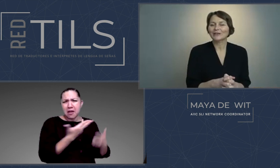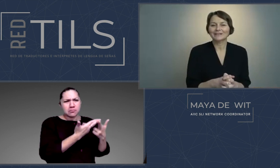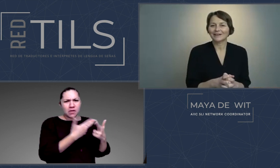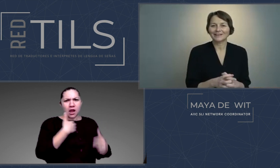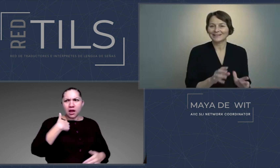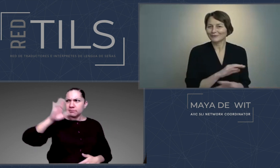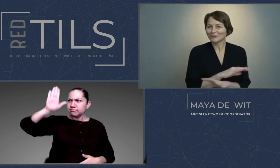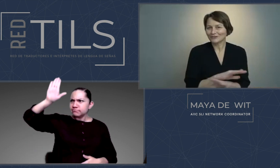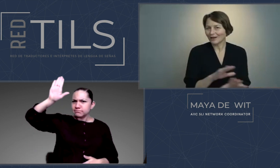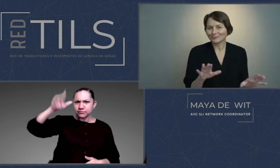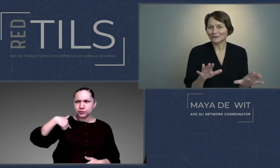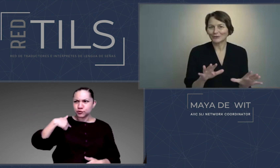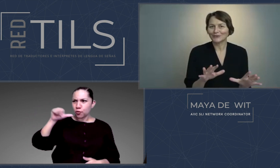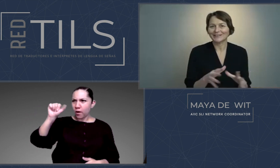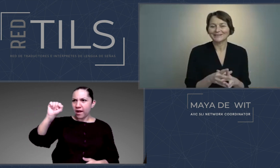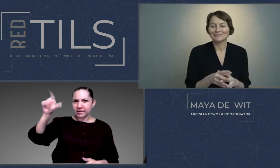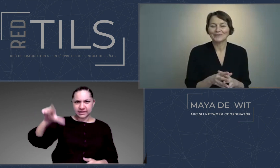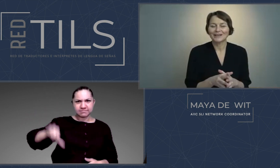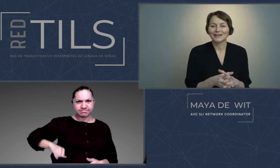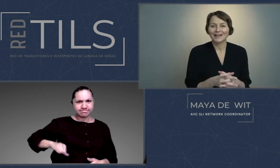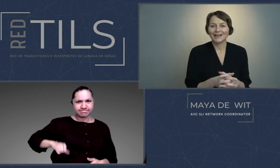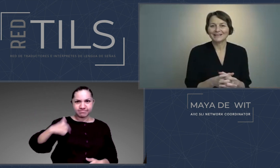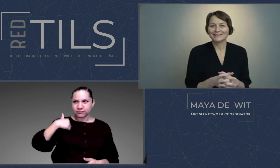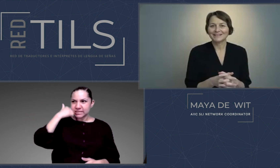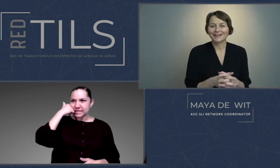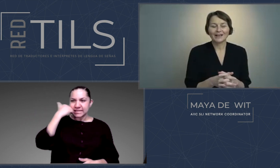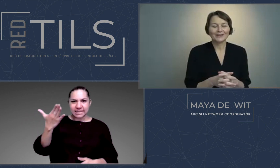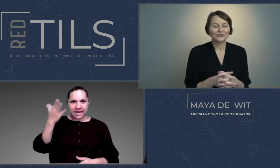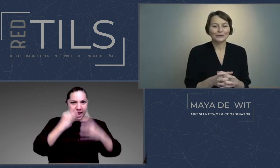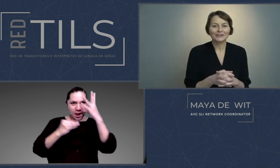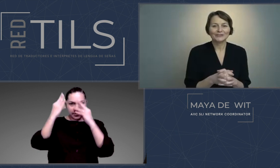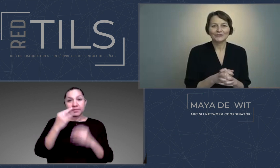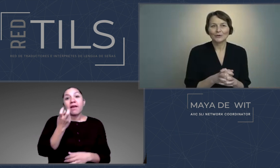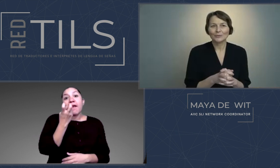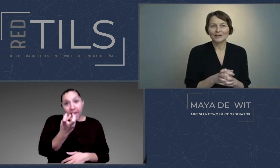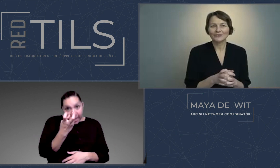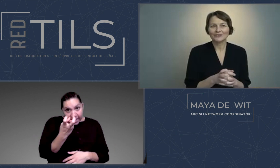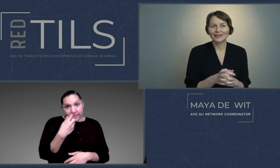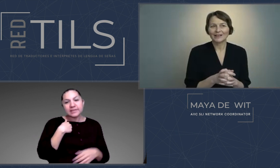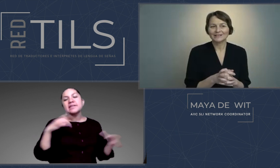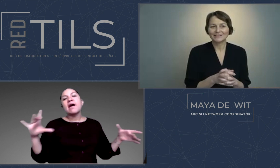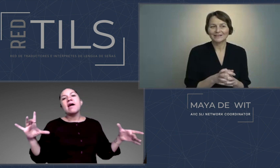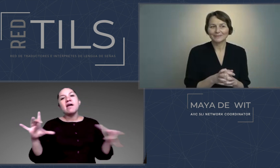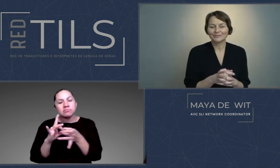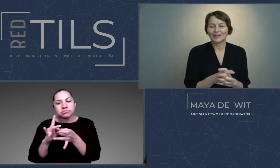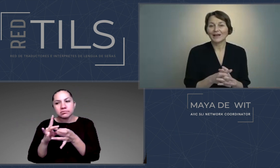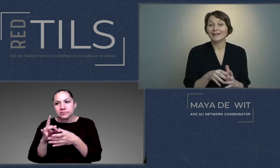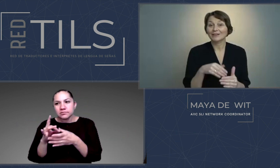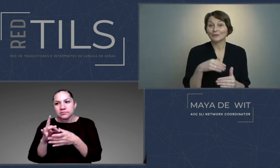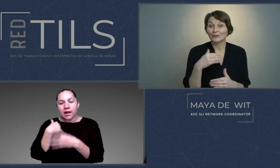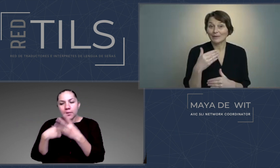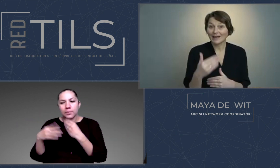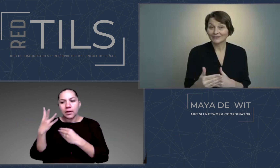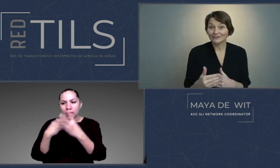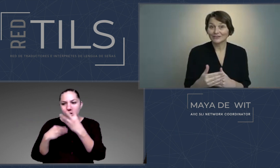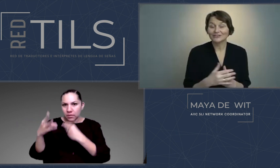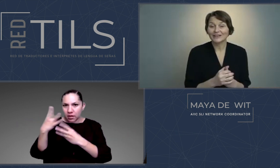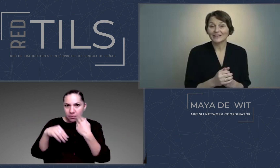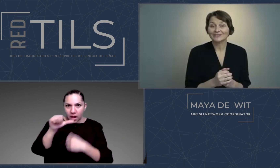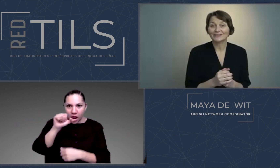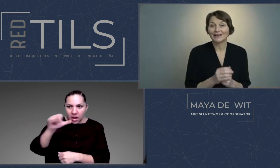como aprendí mi primera lengua de señas y me intrigó tanto que nunca dejé de aprender, nunca he dejado de